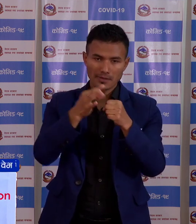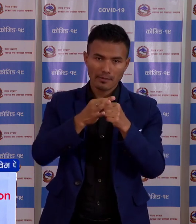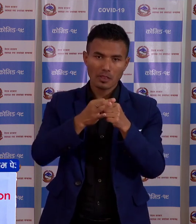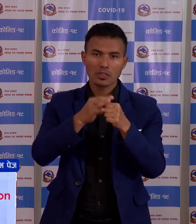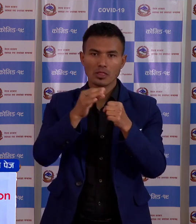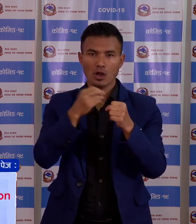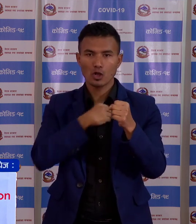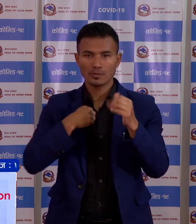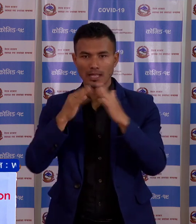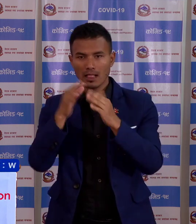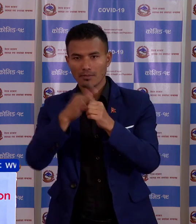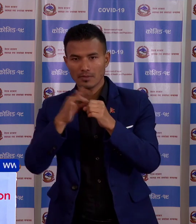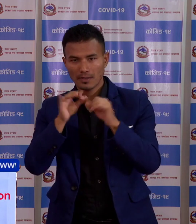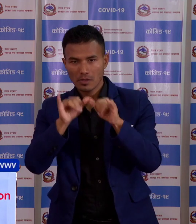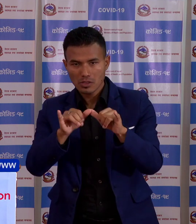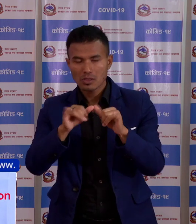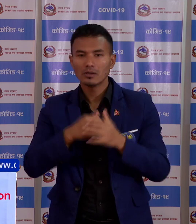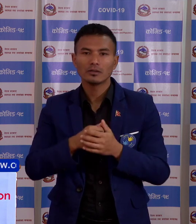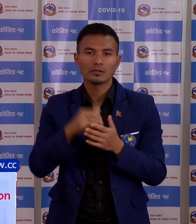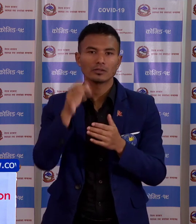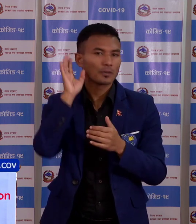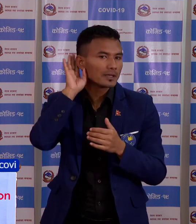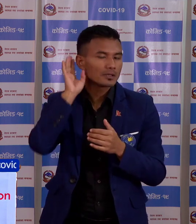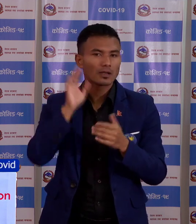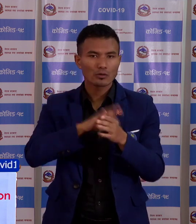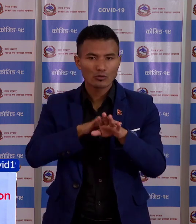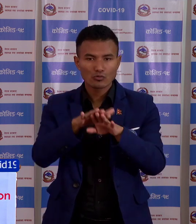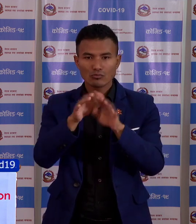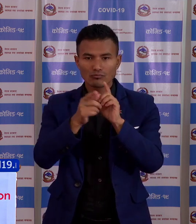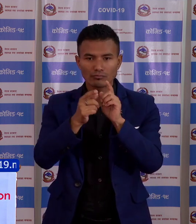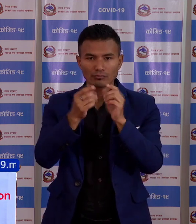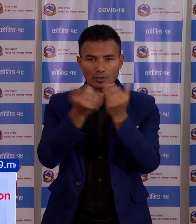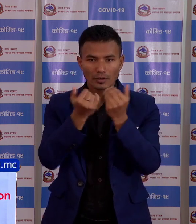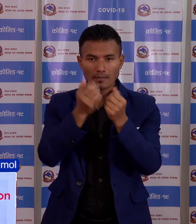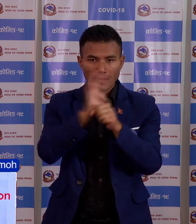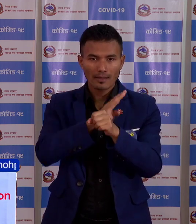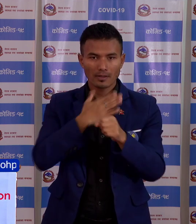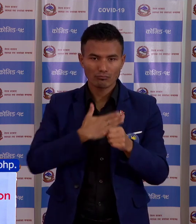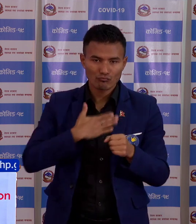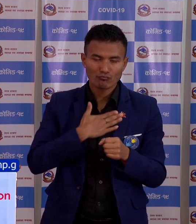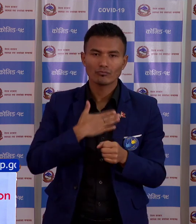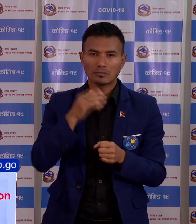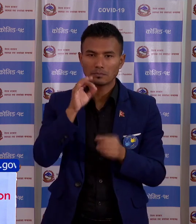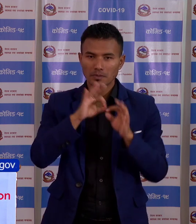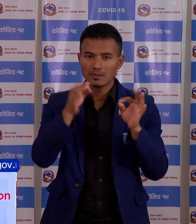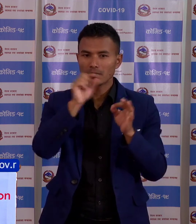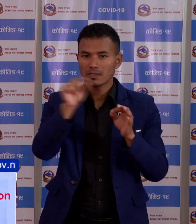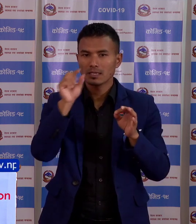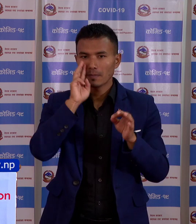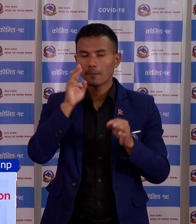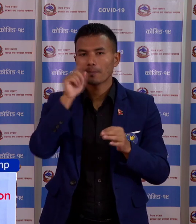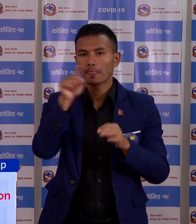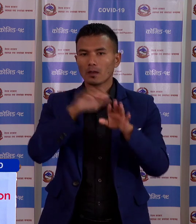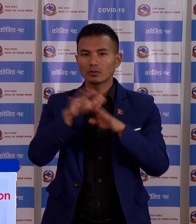अस्पताल हरु को व्यवस्था पन समाजार हरु संप्रेशन गरदा हुनु परने संबेदन सेल्टा लगायत का विशय हरुमा